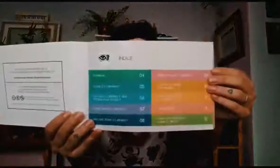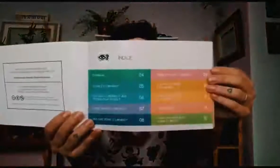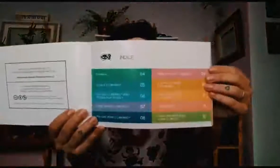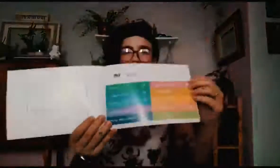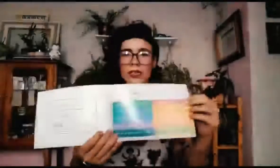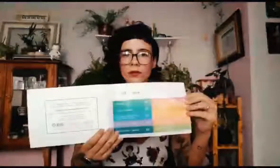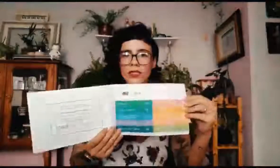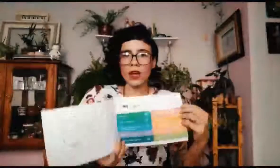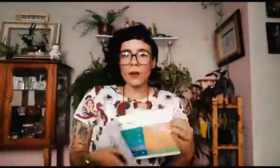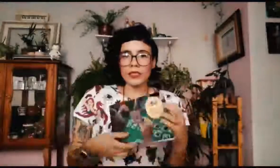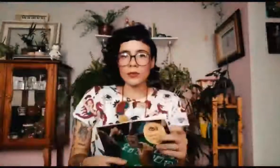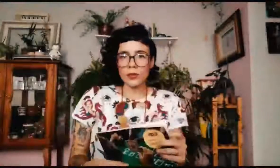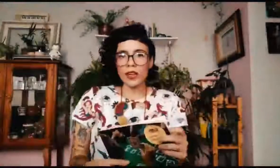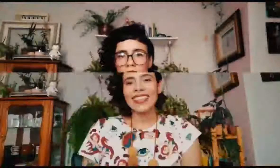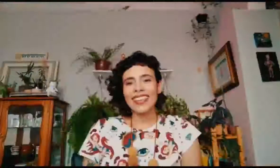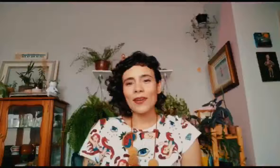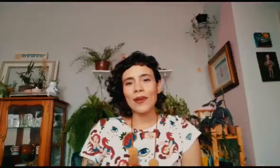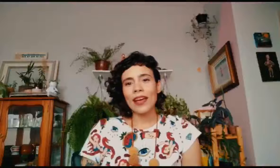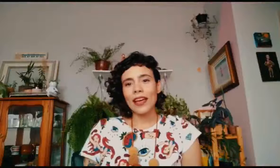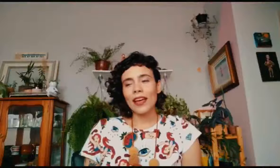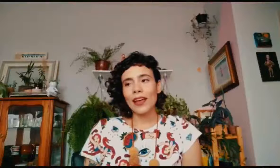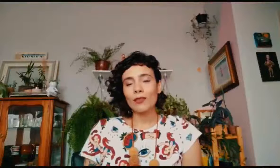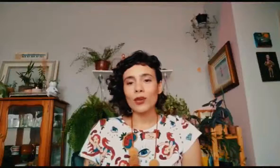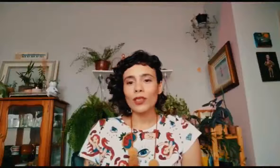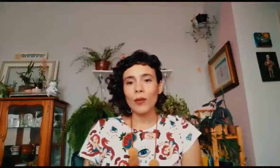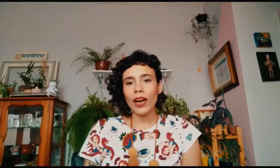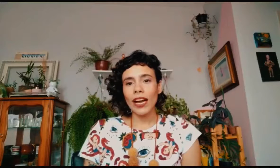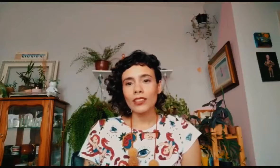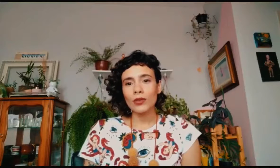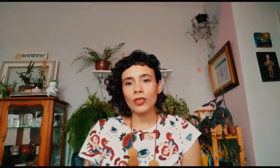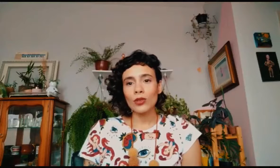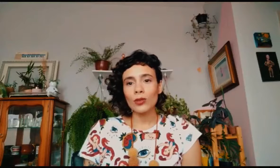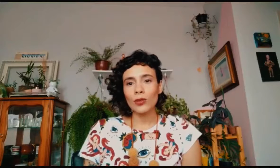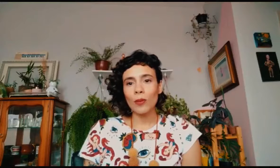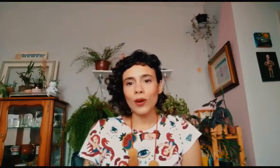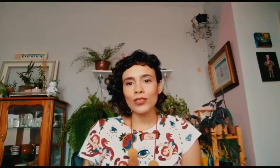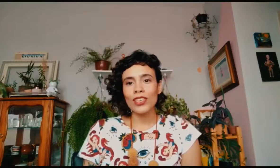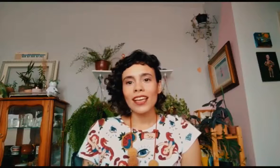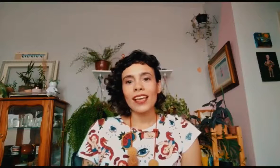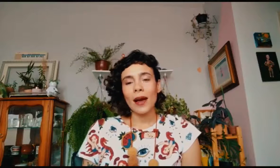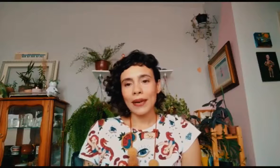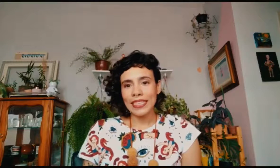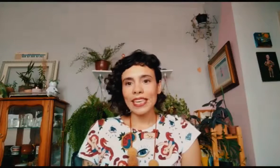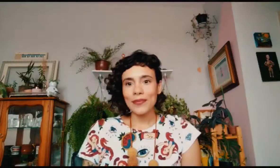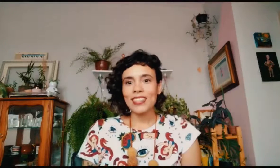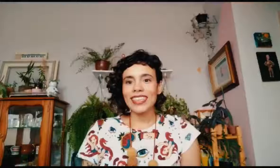participante ter esse material para ser multiplicador. Então, é um jogo democrático que todo mundo pode aprender e